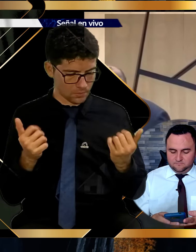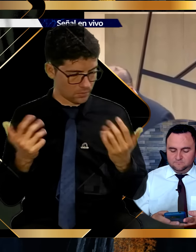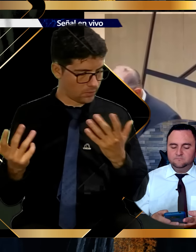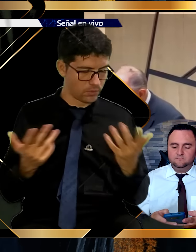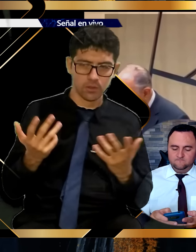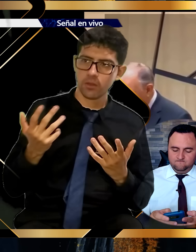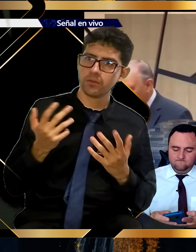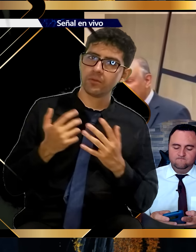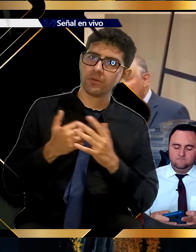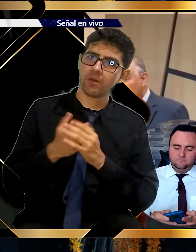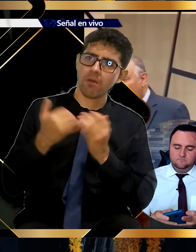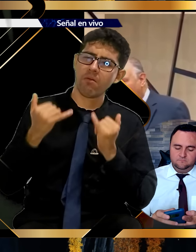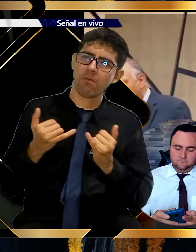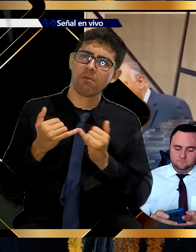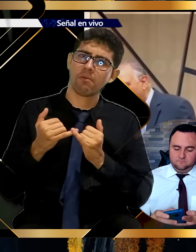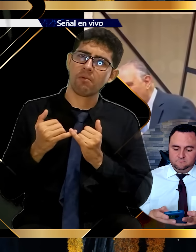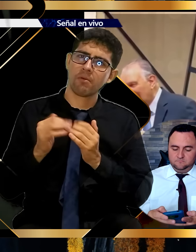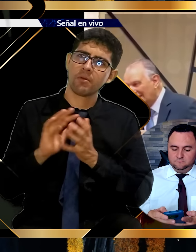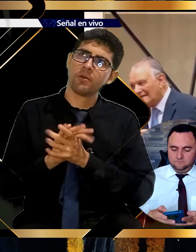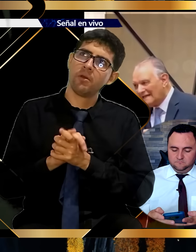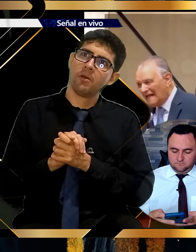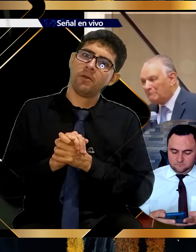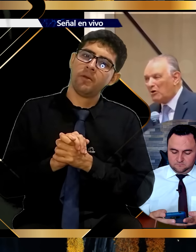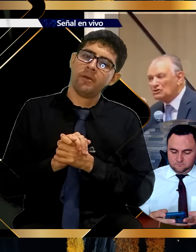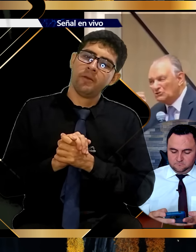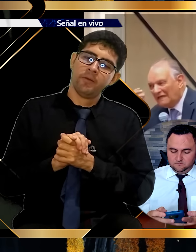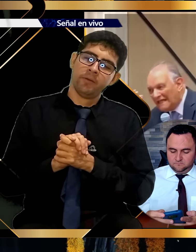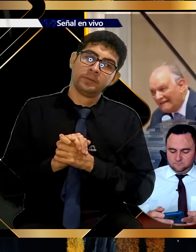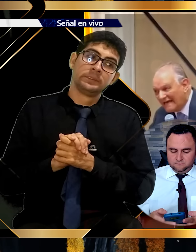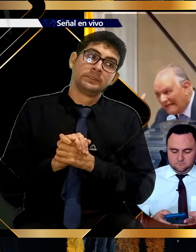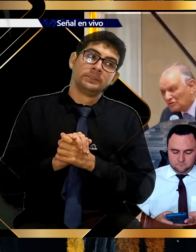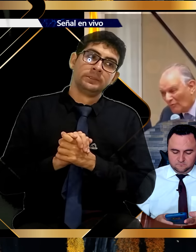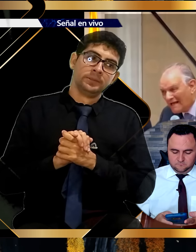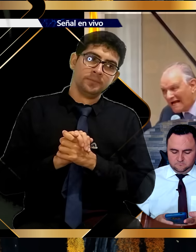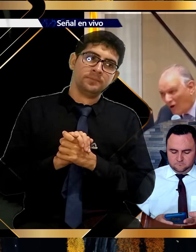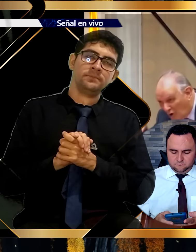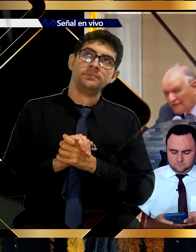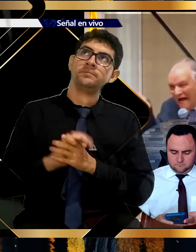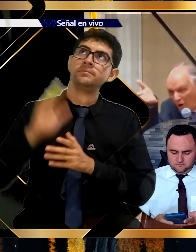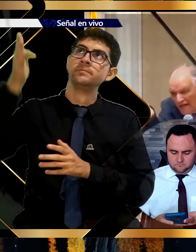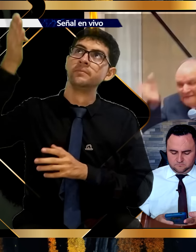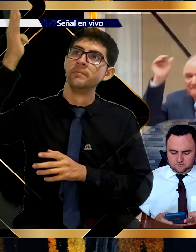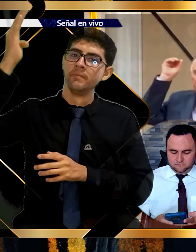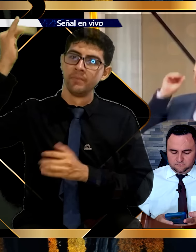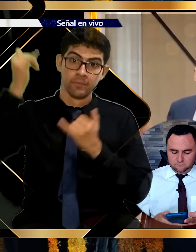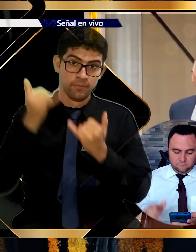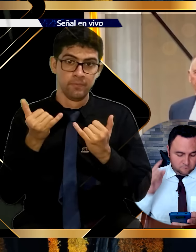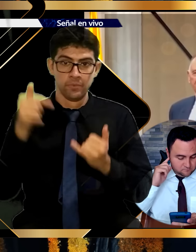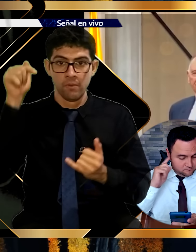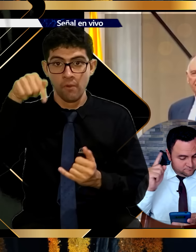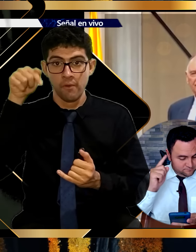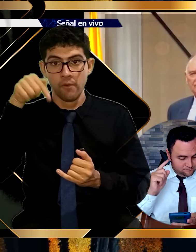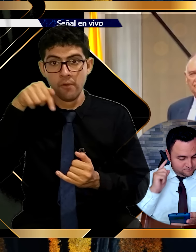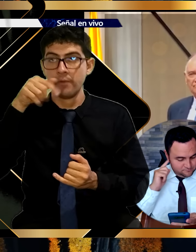actitud ante la posibilidad de que Cristo venga hoy, ahora?